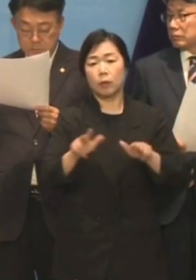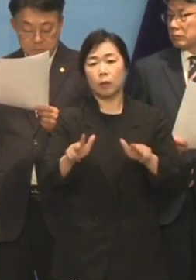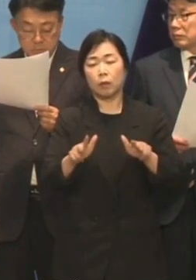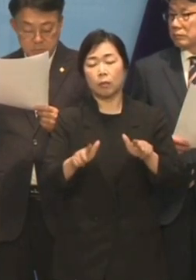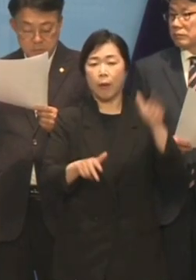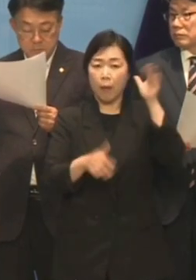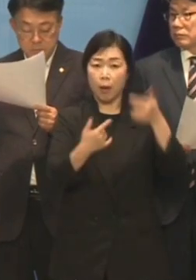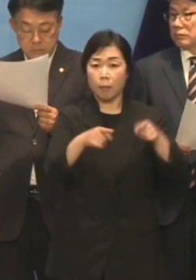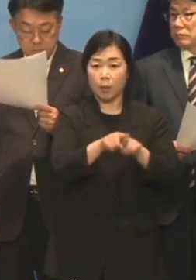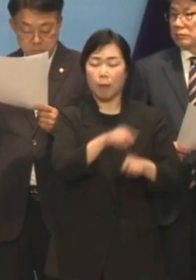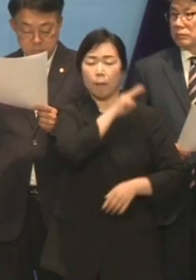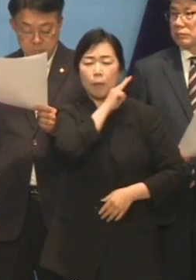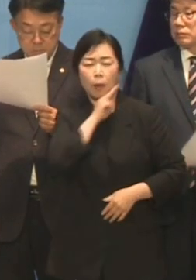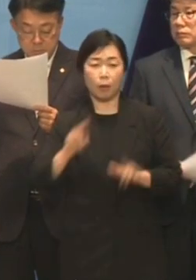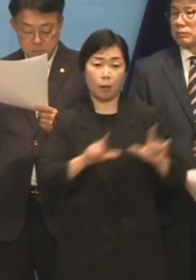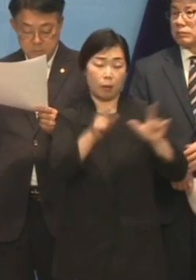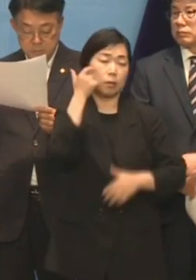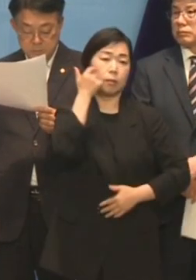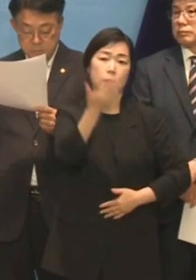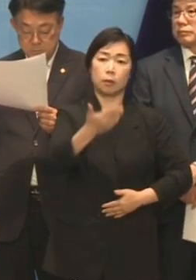함께 편안하게 생활하고 계십니까?